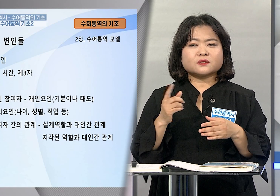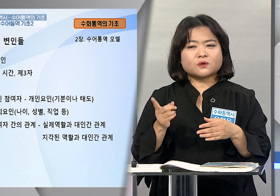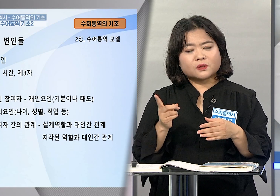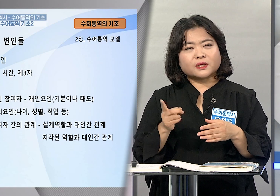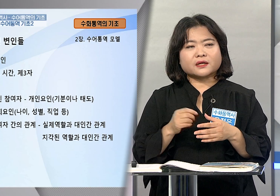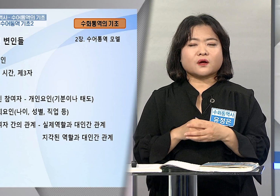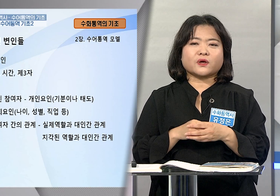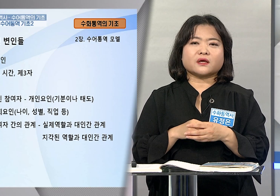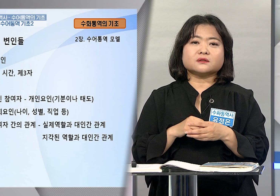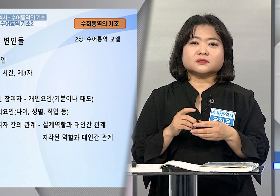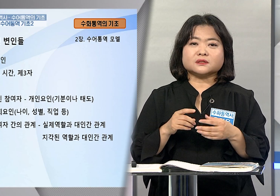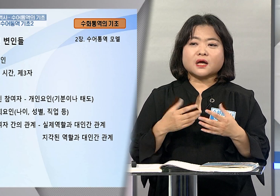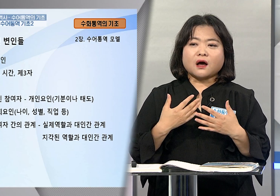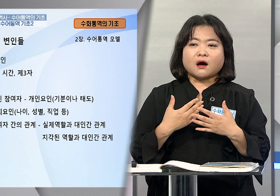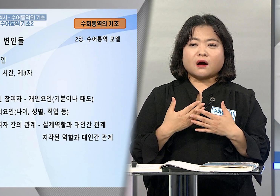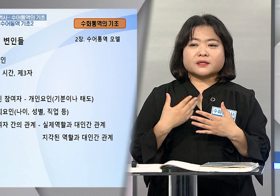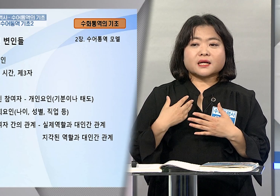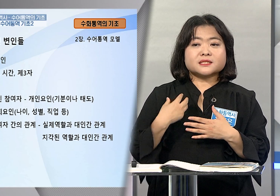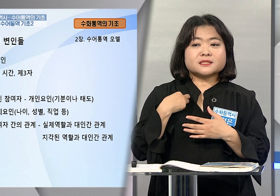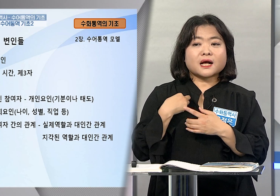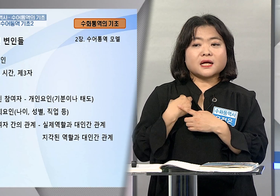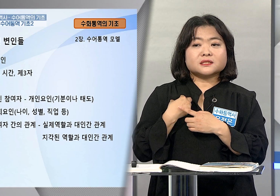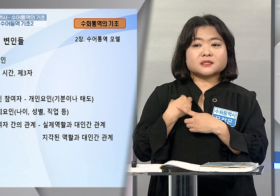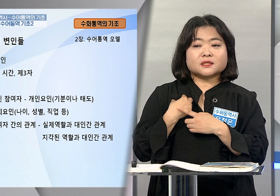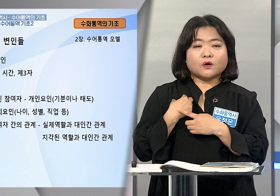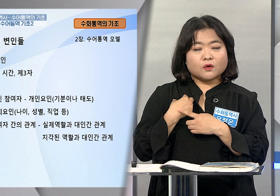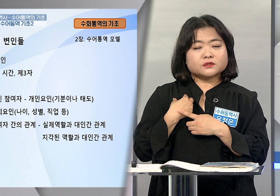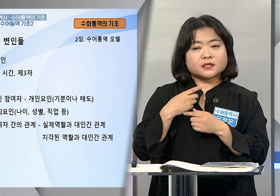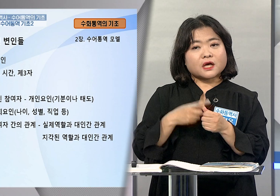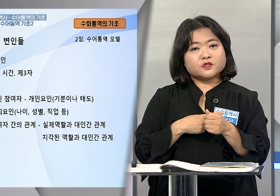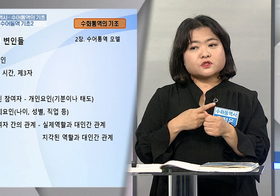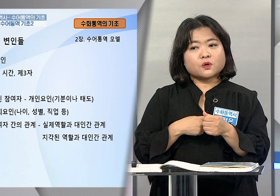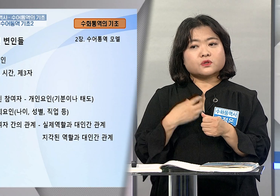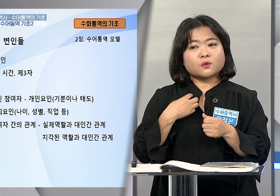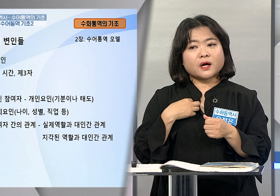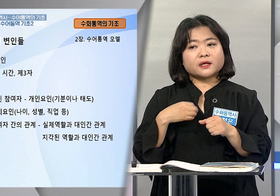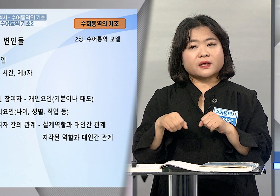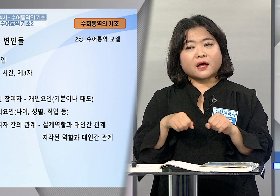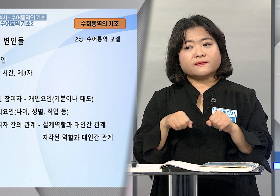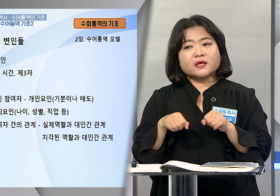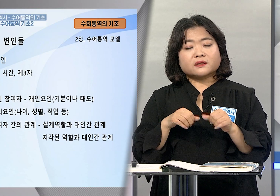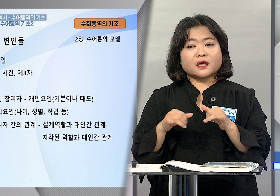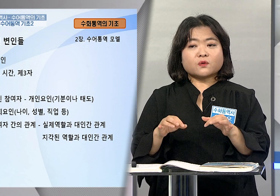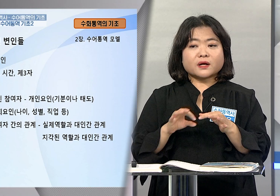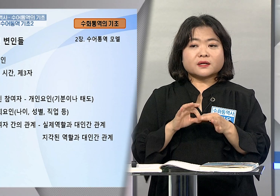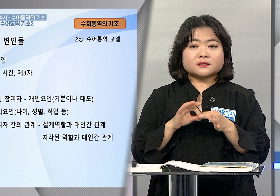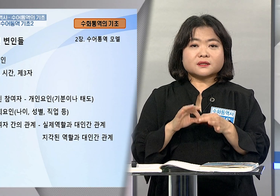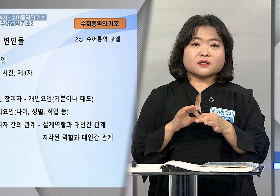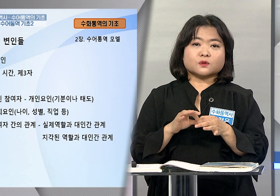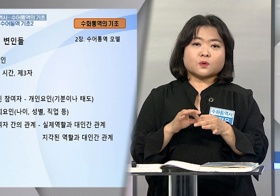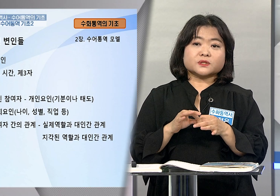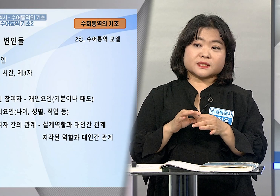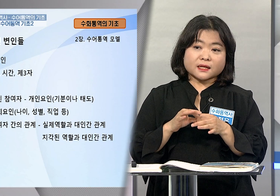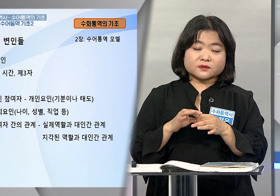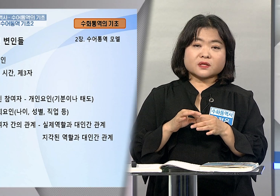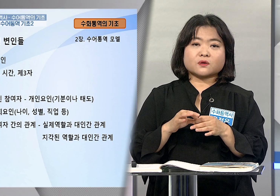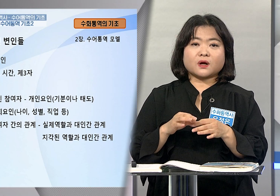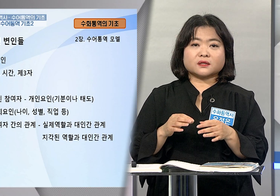역할과 대인 관계. 이거는 내가 진짜 그냥 자연스러운 역할에 대한 대인 관계를 뜻하는 거고, 지각된 역할은